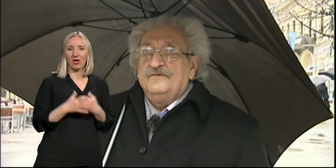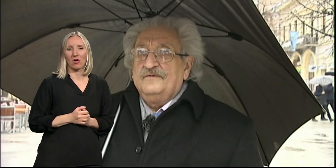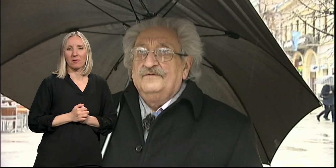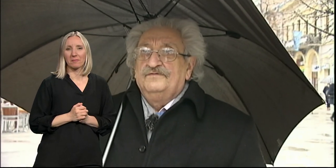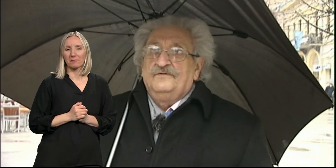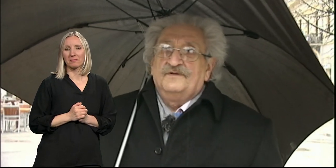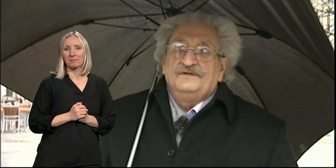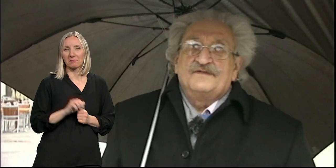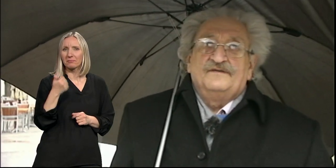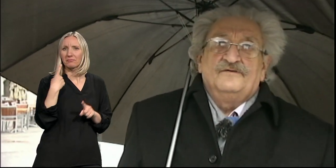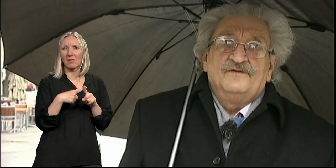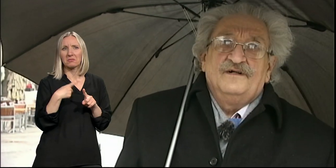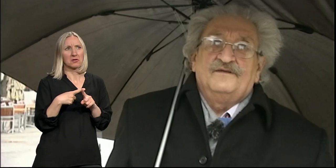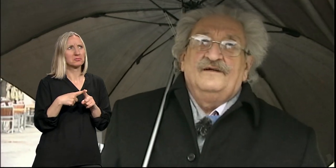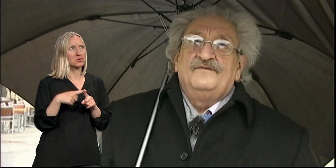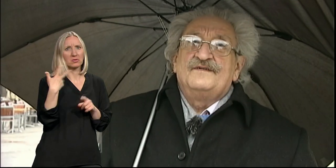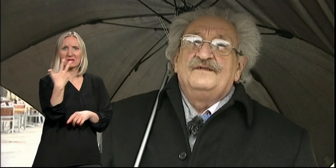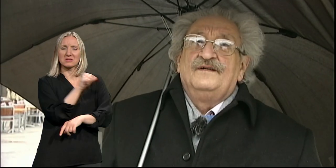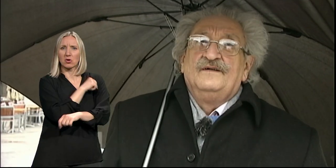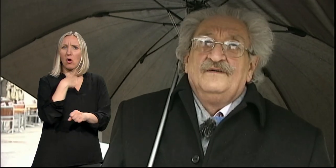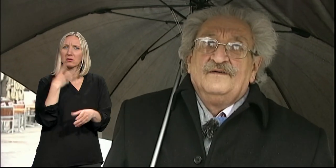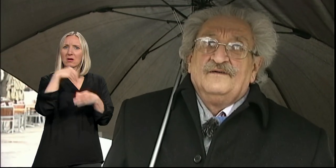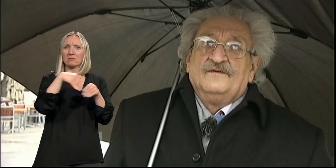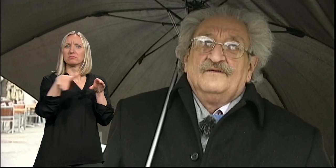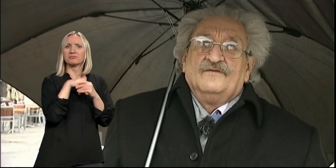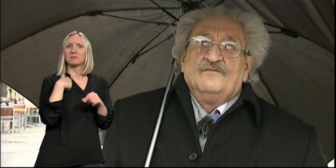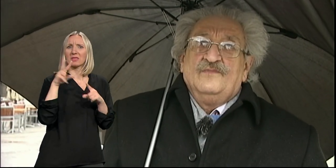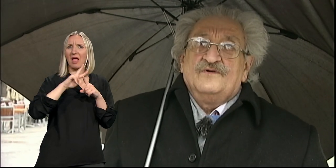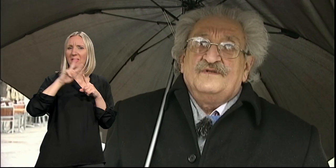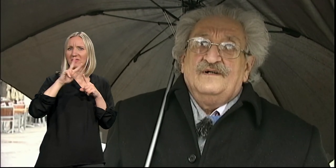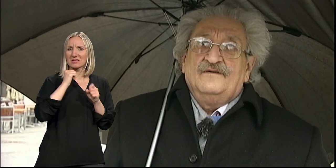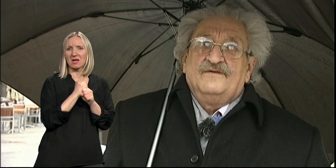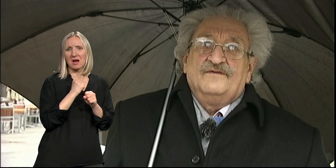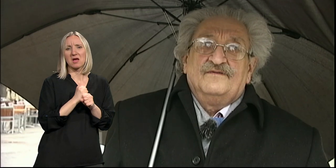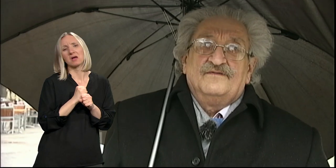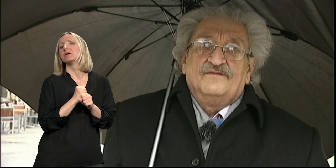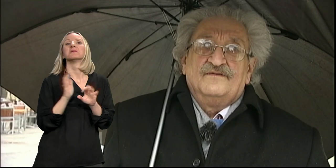Radio sam oko 30 godina na televiziji. Možda